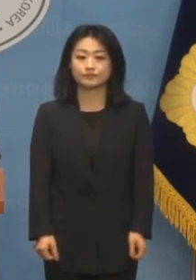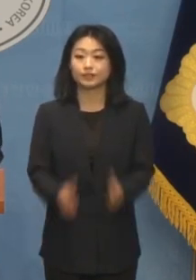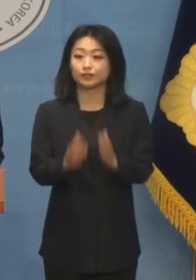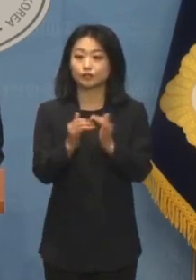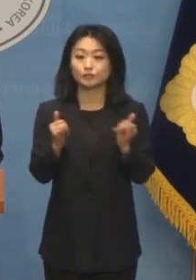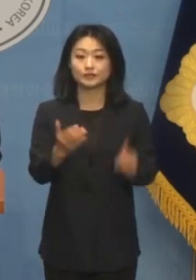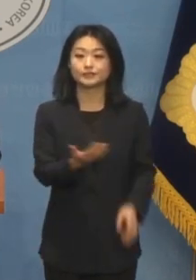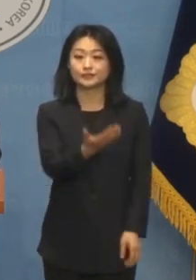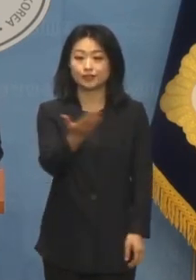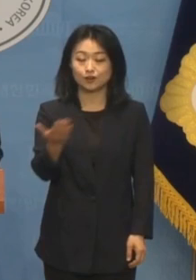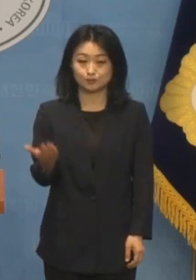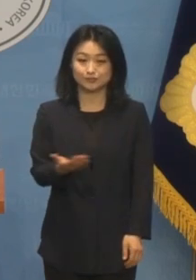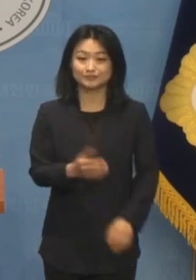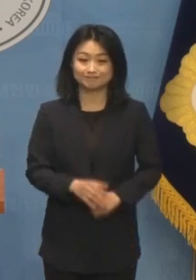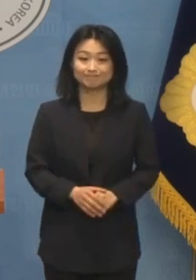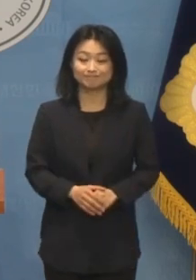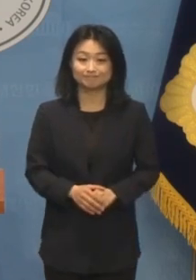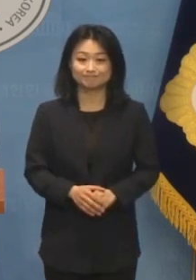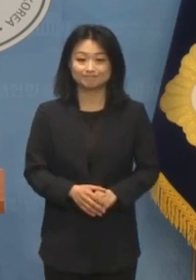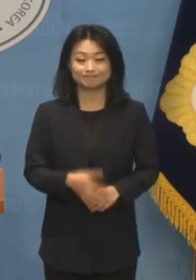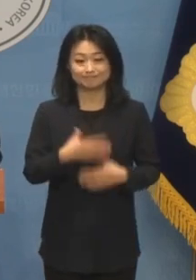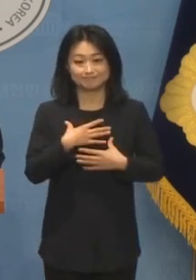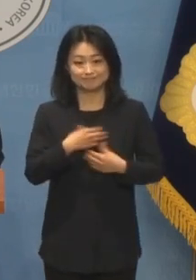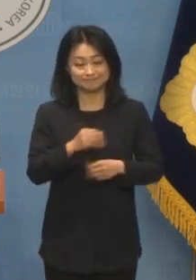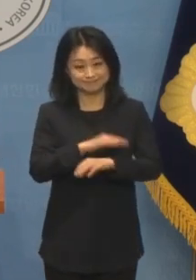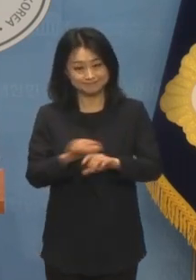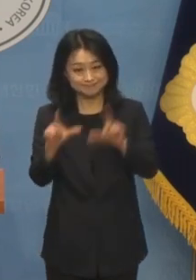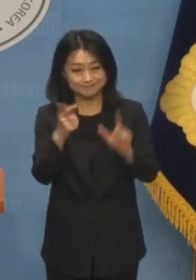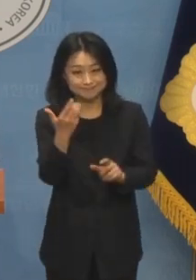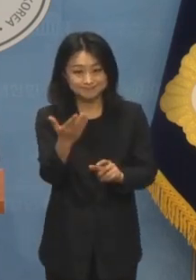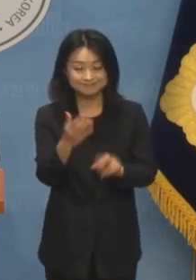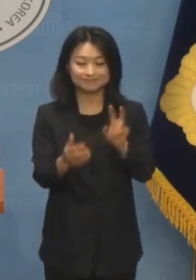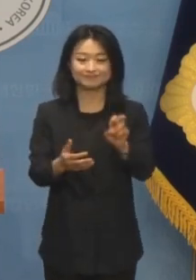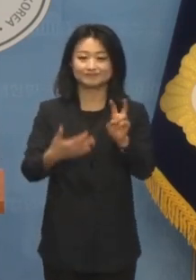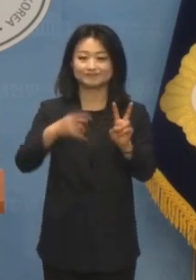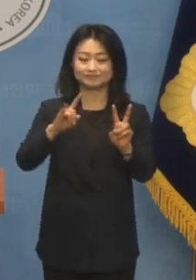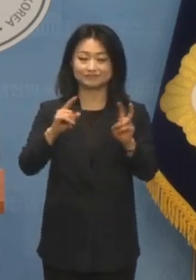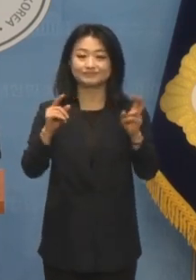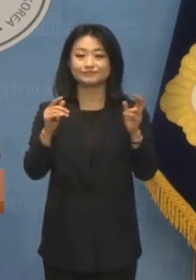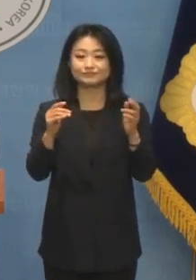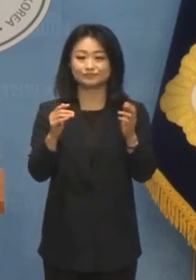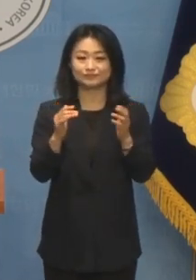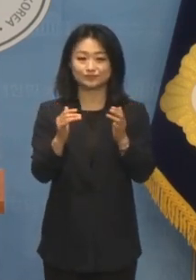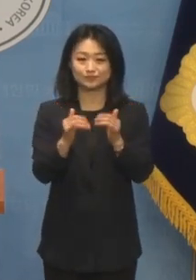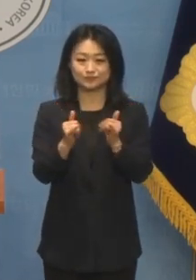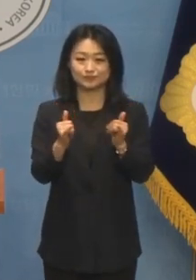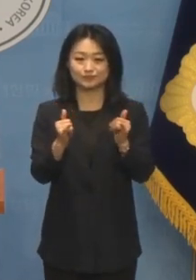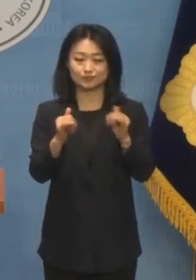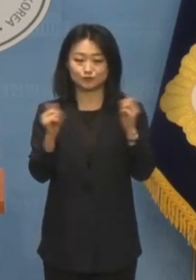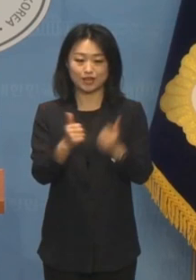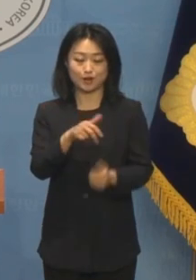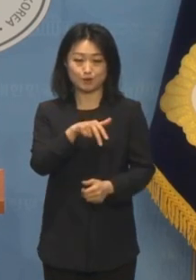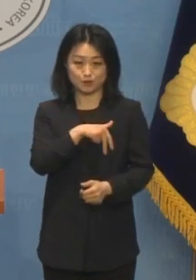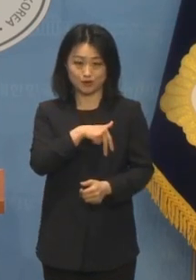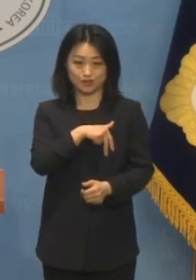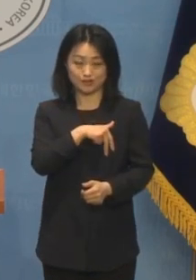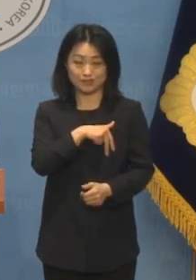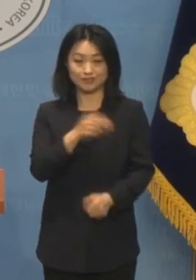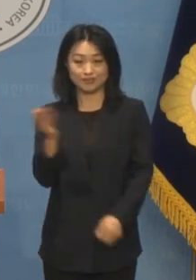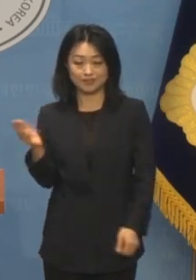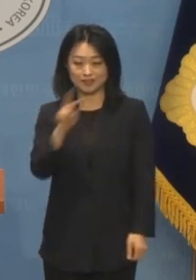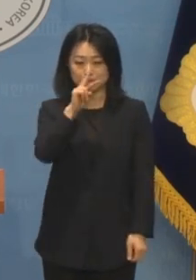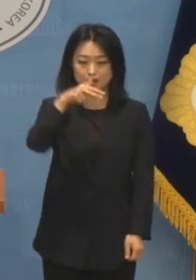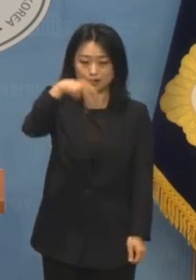국민 여러분, 밤새 안녕하셨습니까? 제22대 국회의원 국민의힘 박충권입니다. 지난 주말